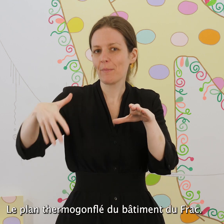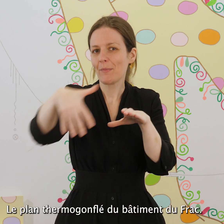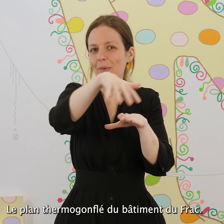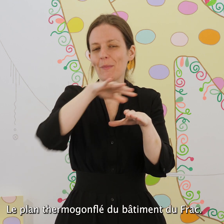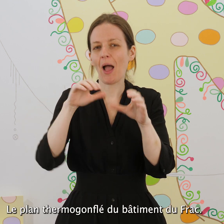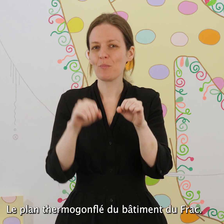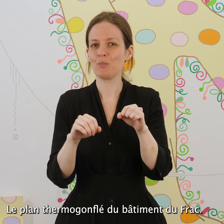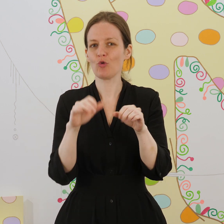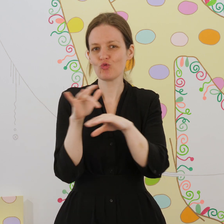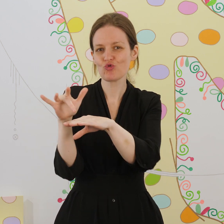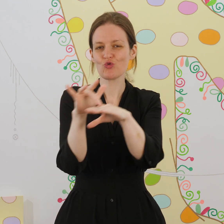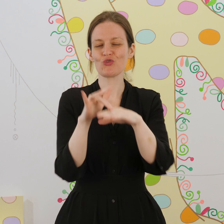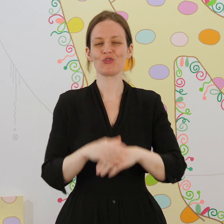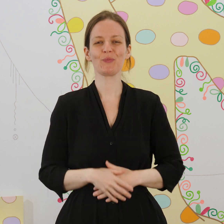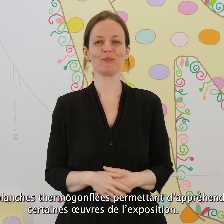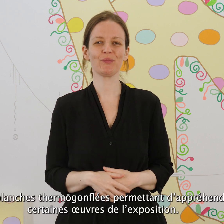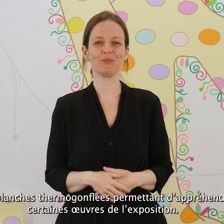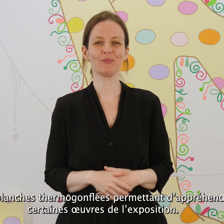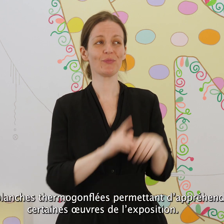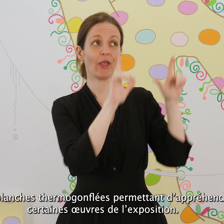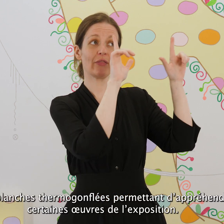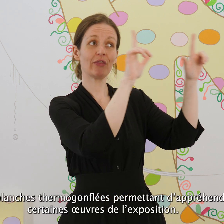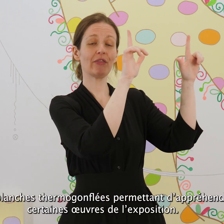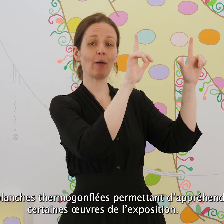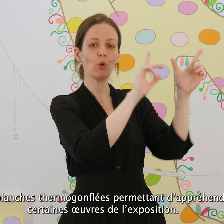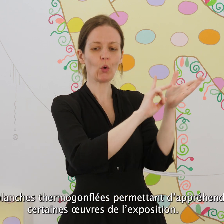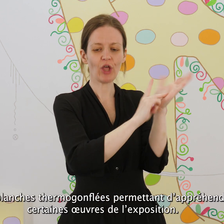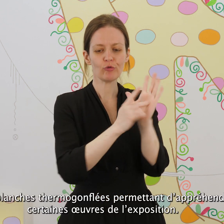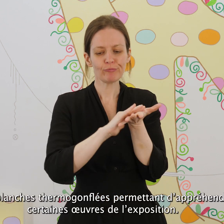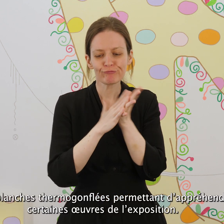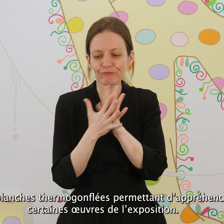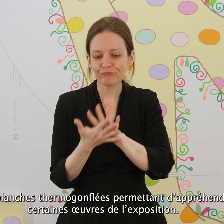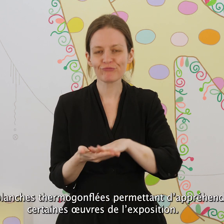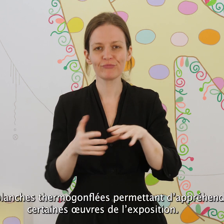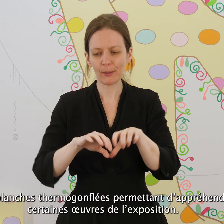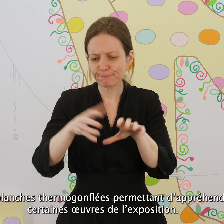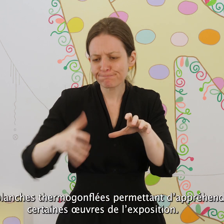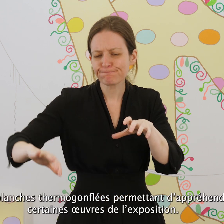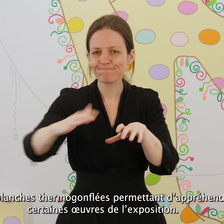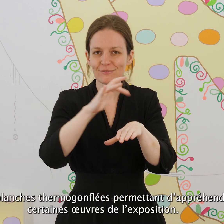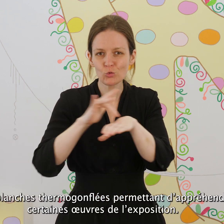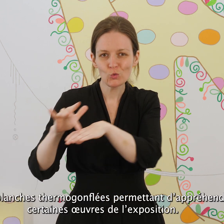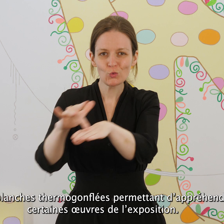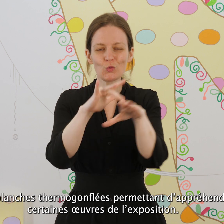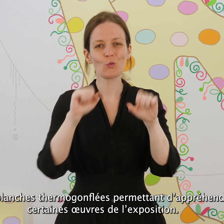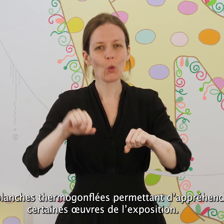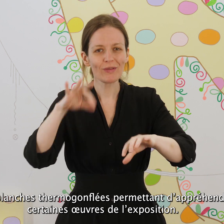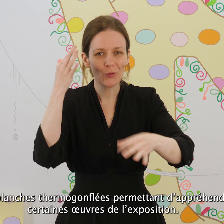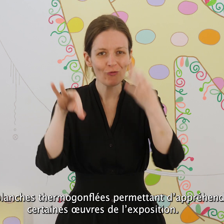du FRAC, des planches thermogonflées permettant d'appréhender certaines œuvres de l'exposition.